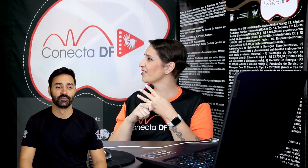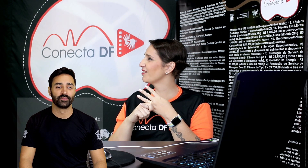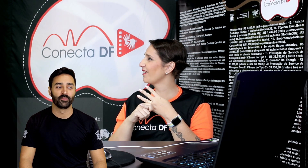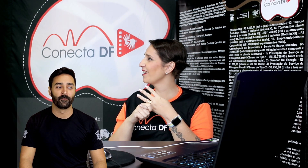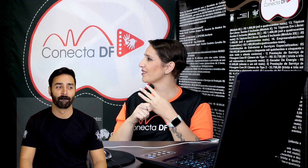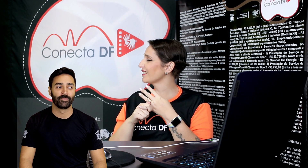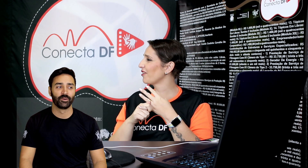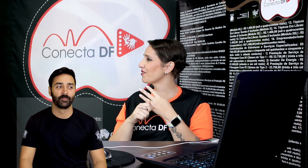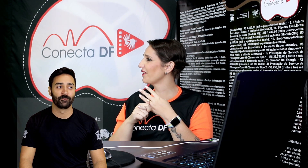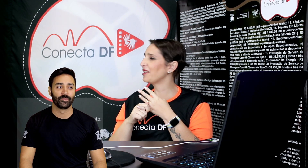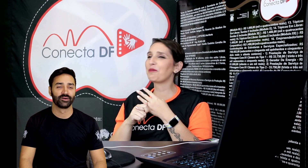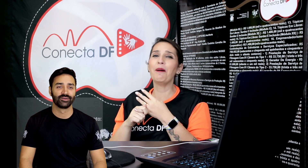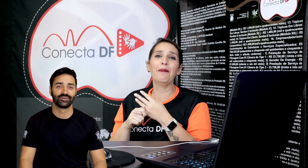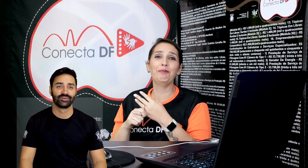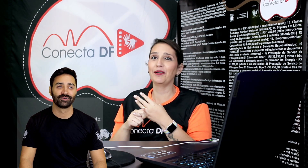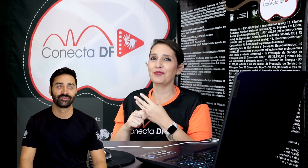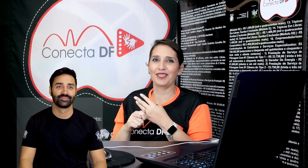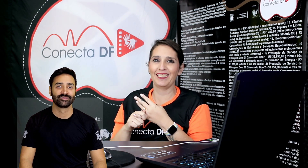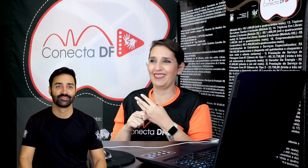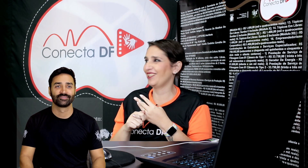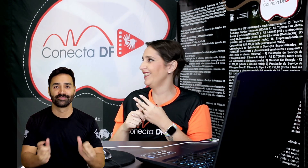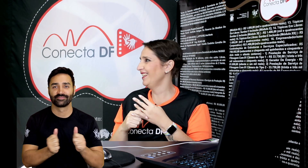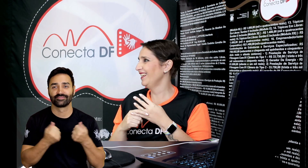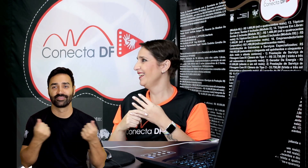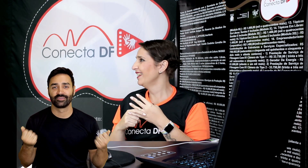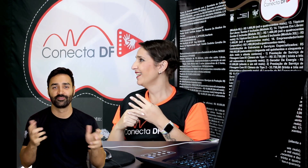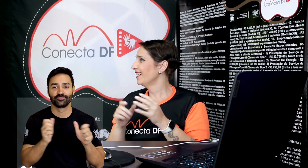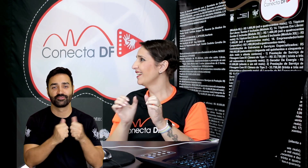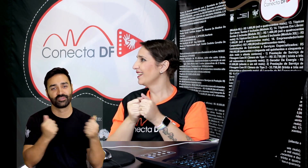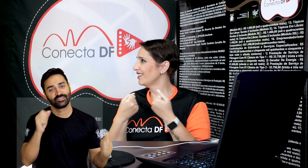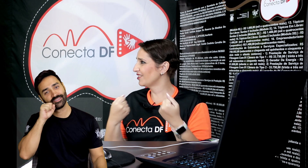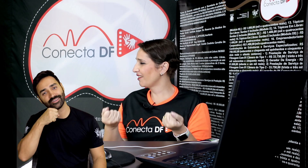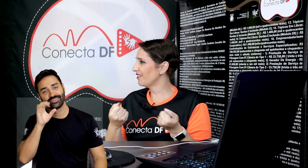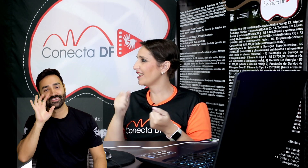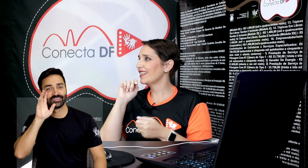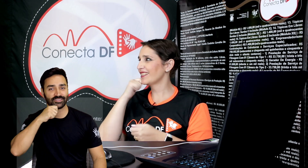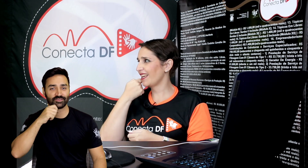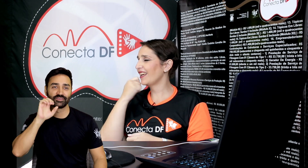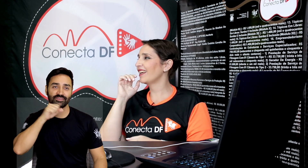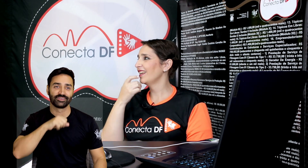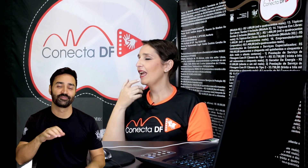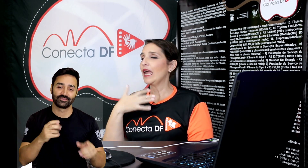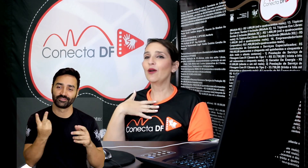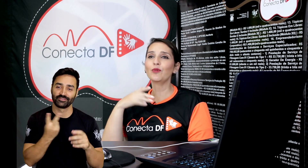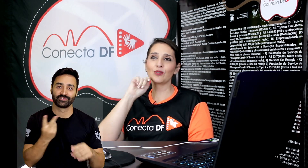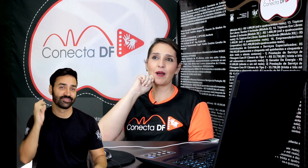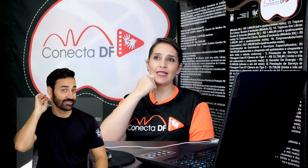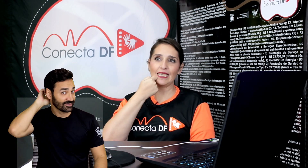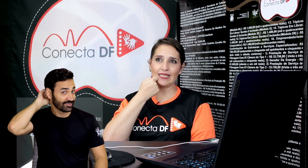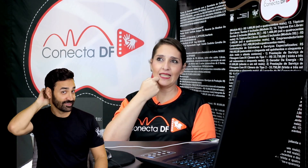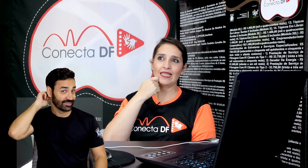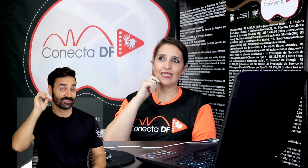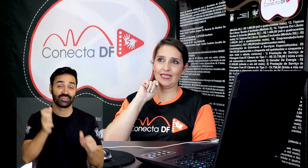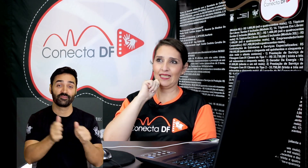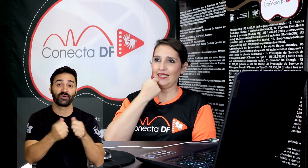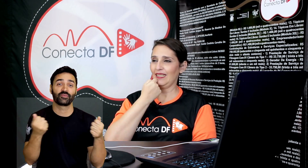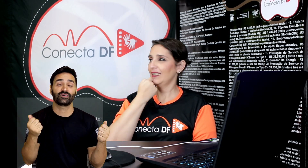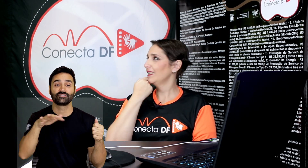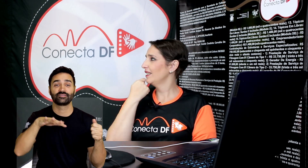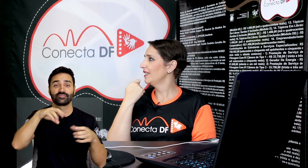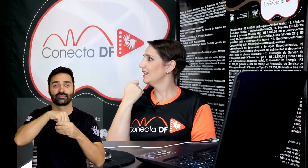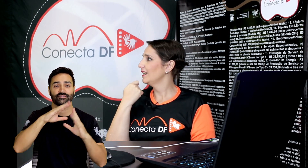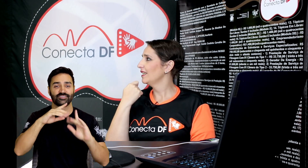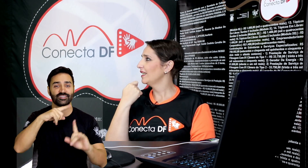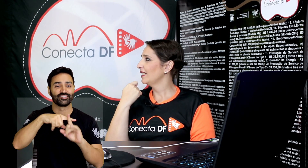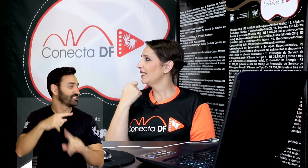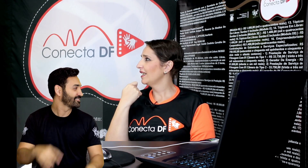lugar que a gente vai é um sinal diferente para pão, gente. Eu já vi esse? Eu uso mais esse aqui. Que é para